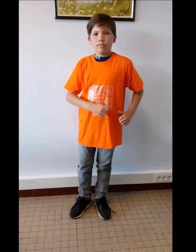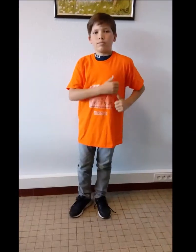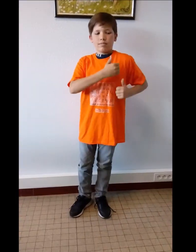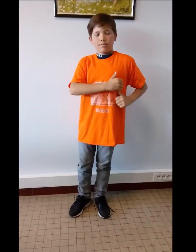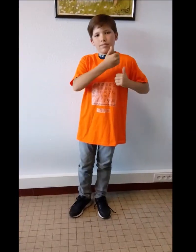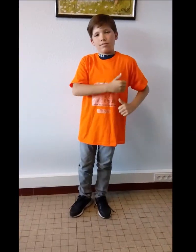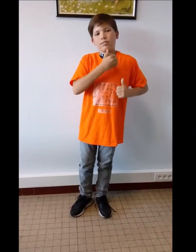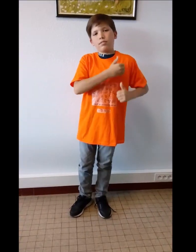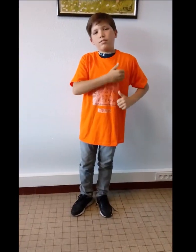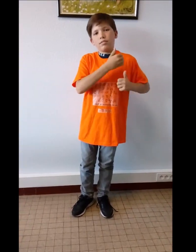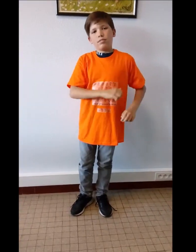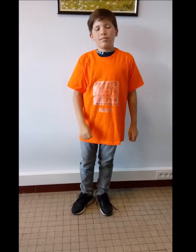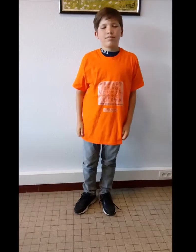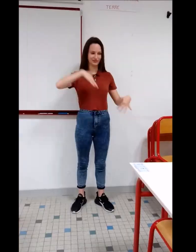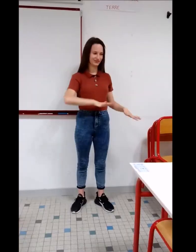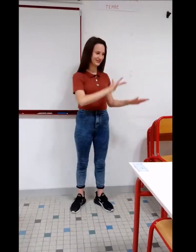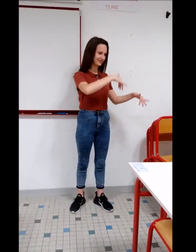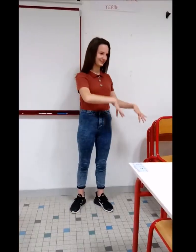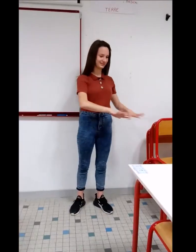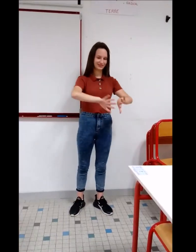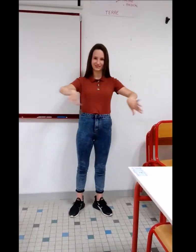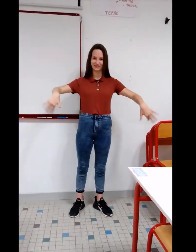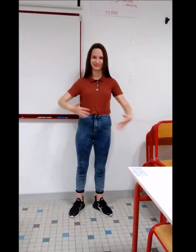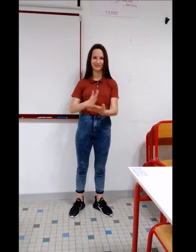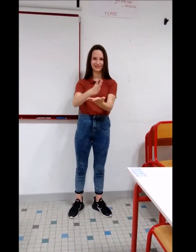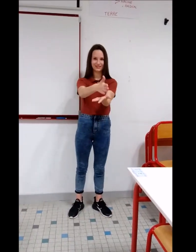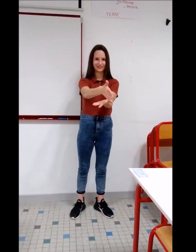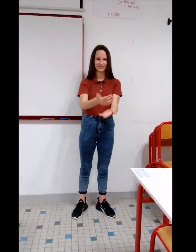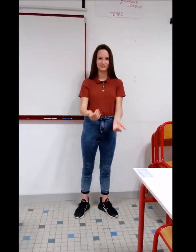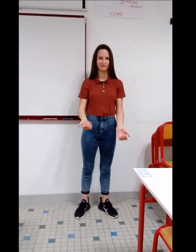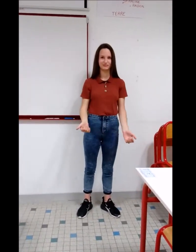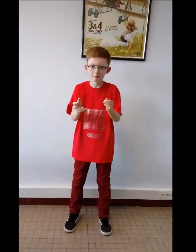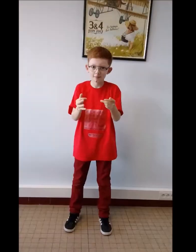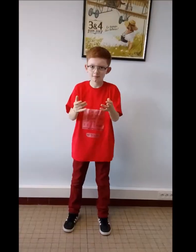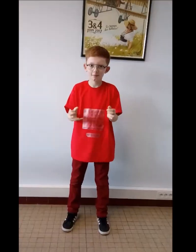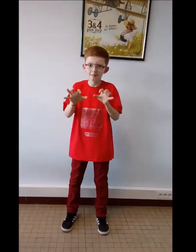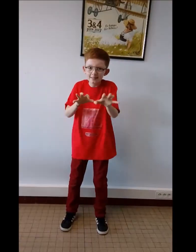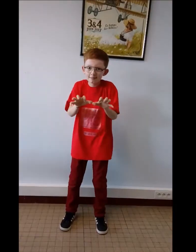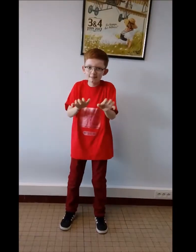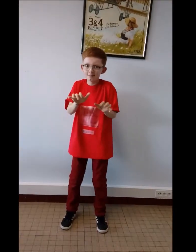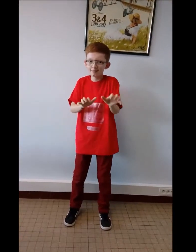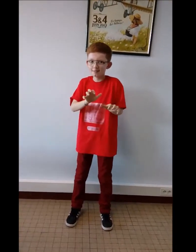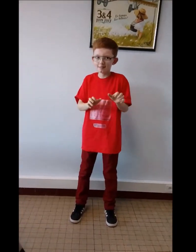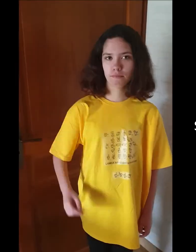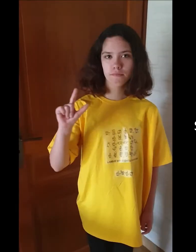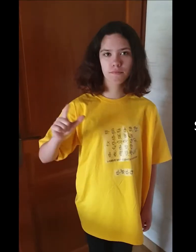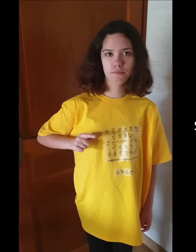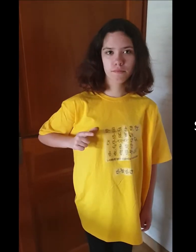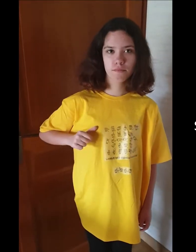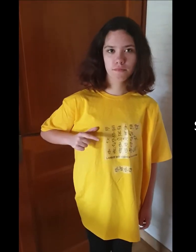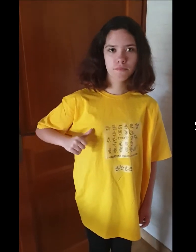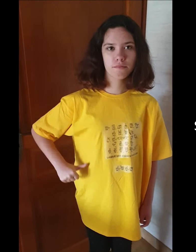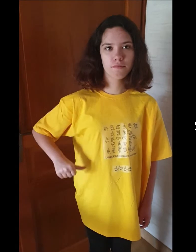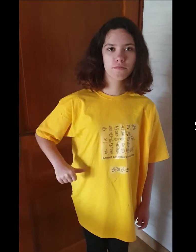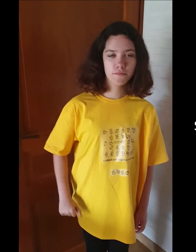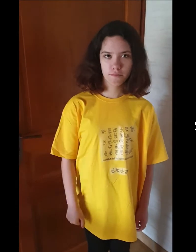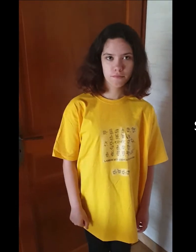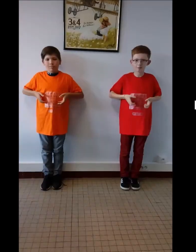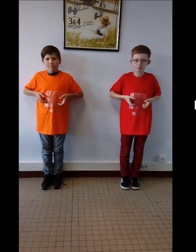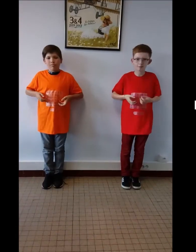service militaire, traverser la Manche en bouée, chatouiller une panthère, faire pipi sur un policier.